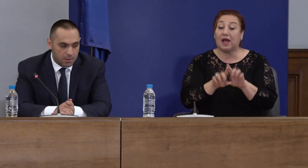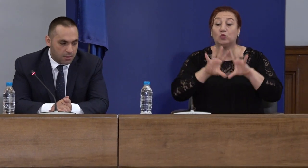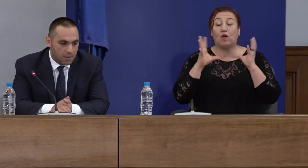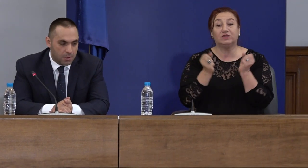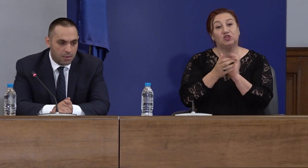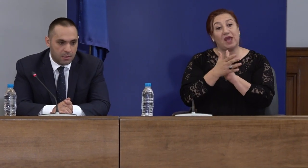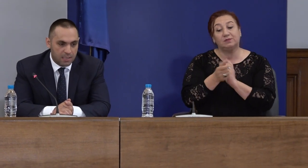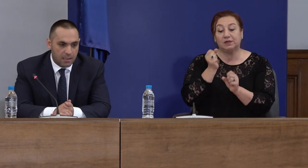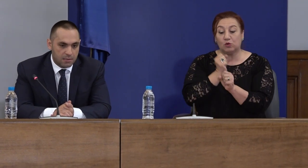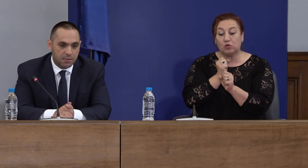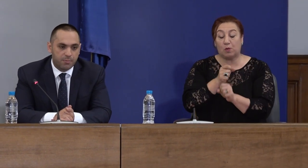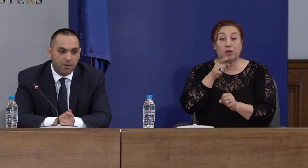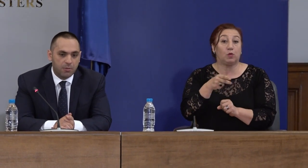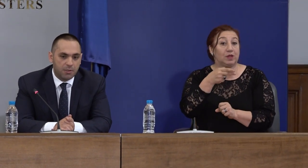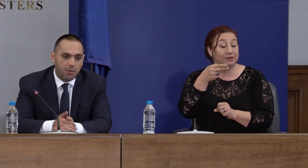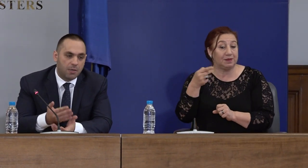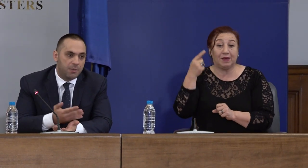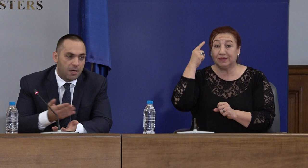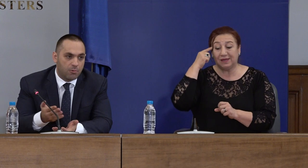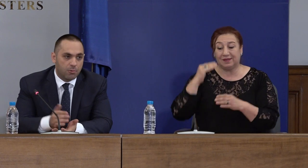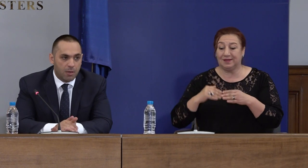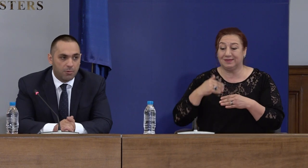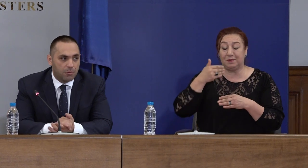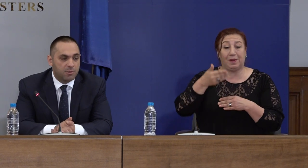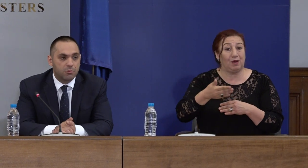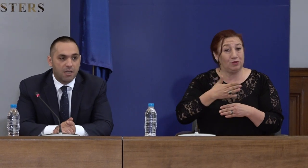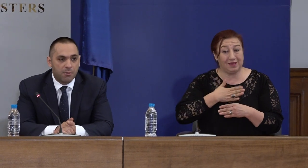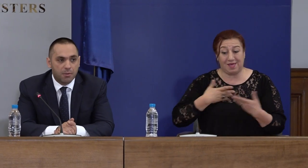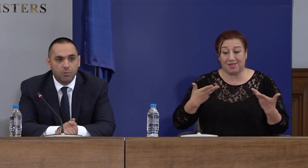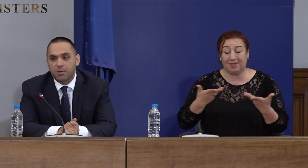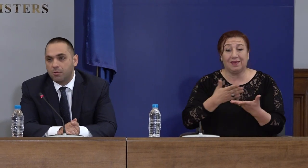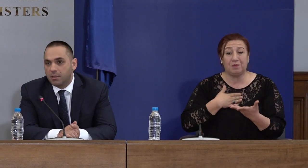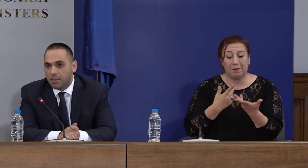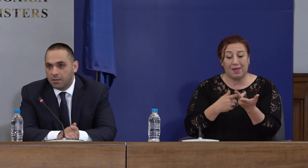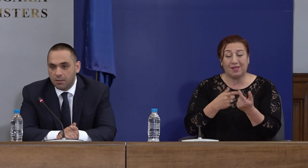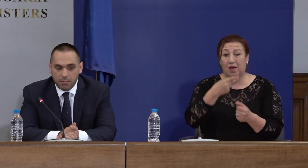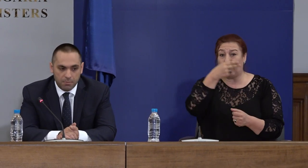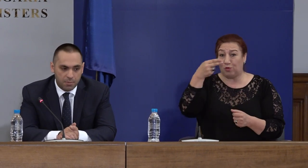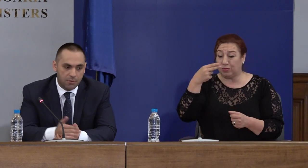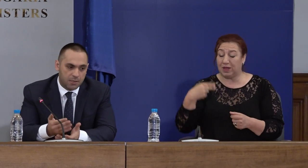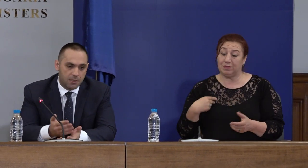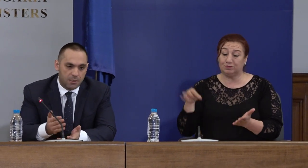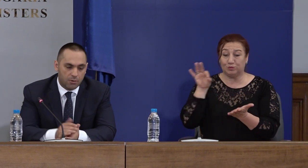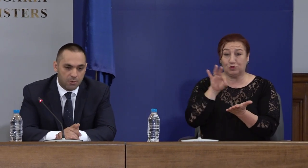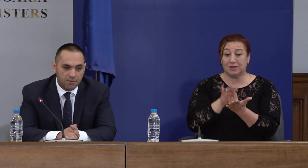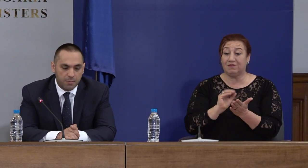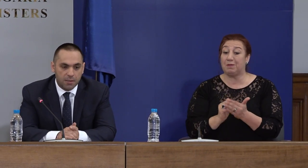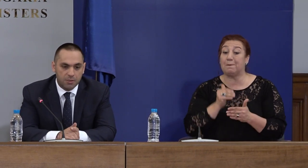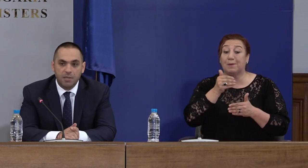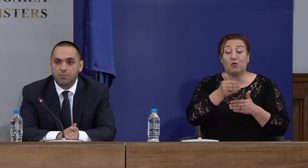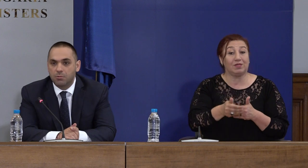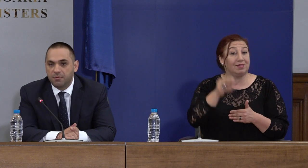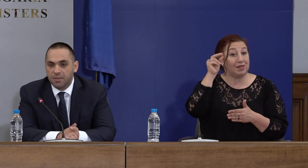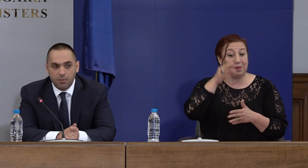тема. Знаете, с прехода ние имахме няколко теми, които си поставихме като приоритет на българския народ. Това